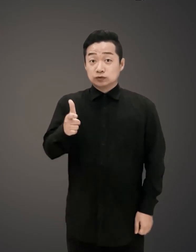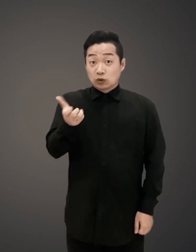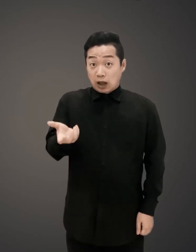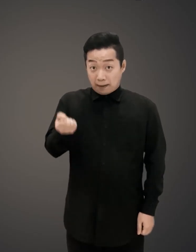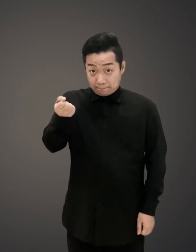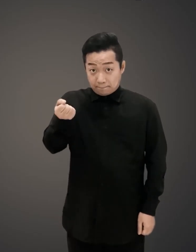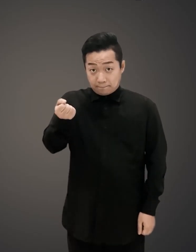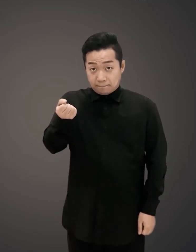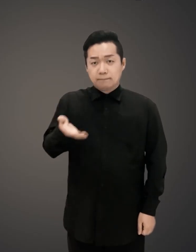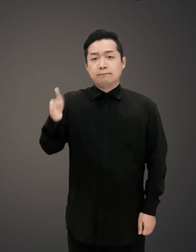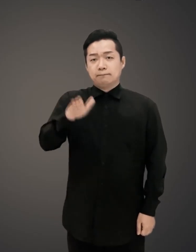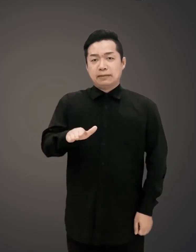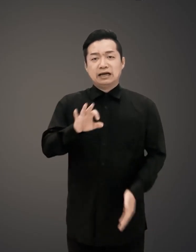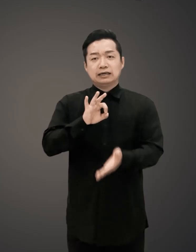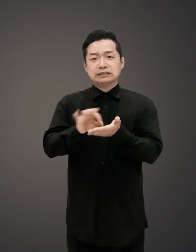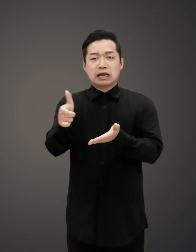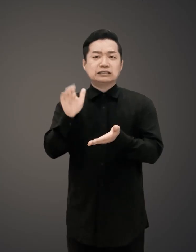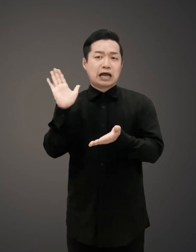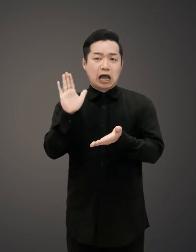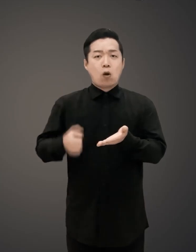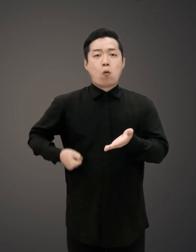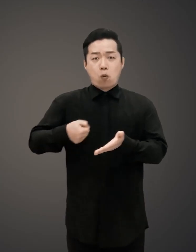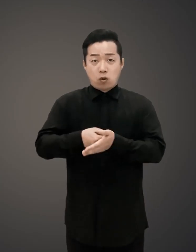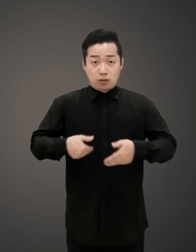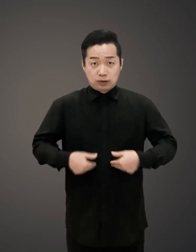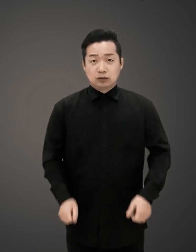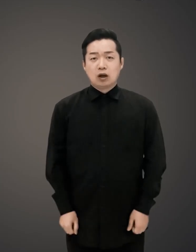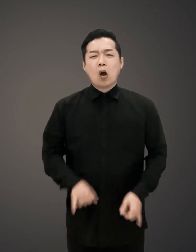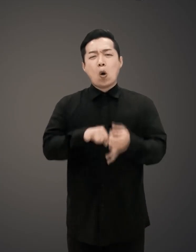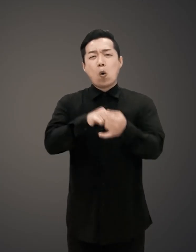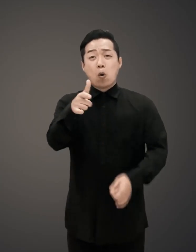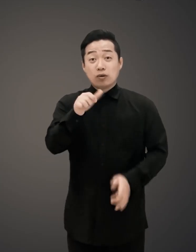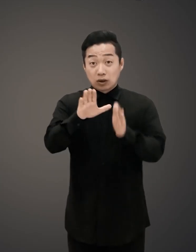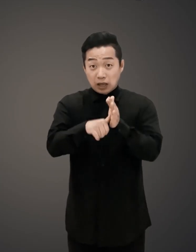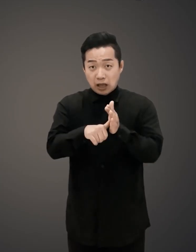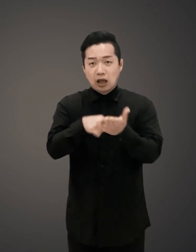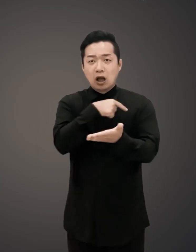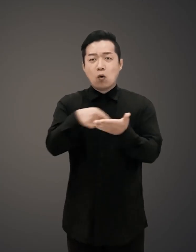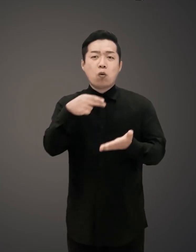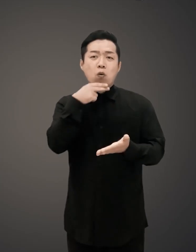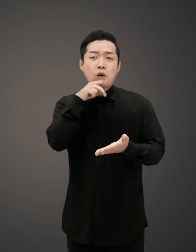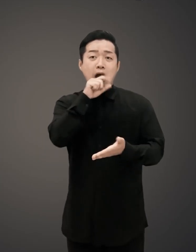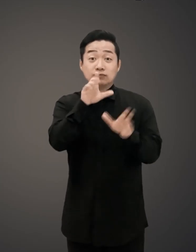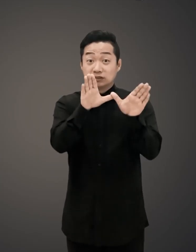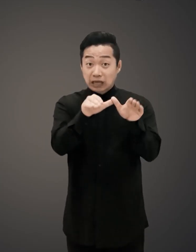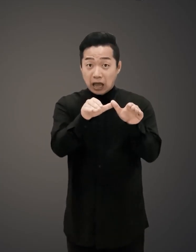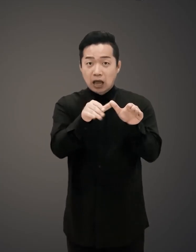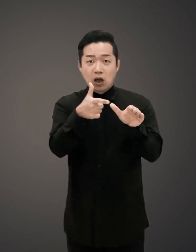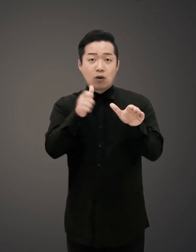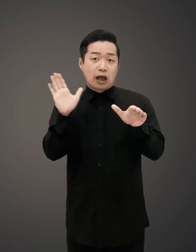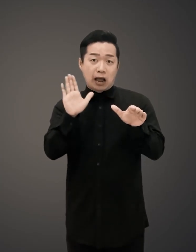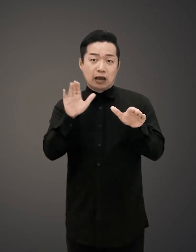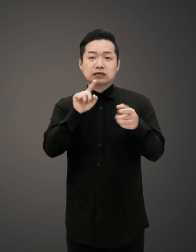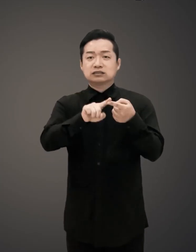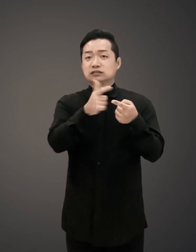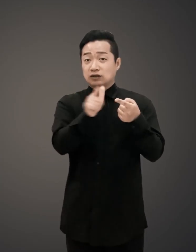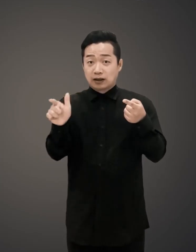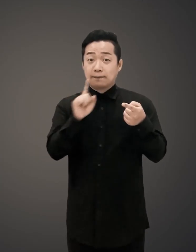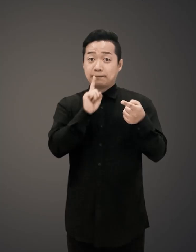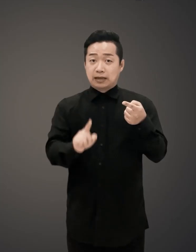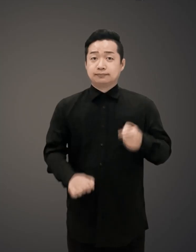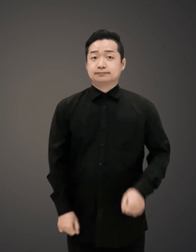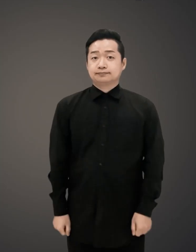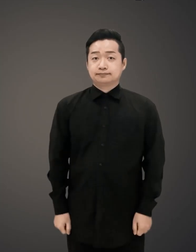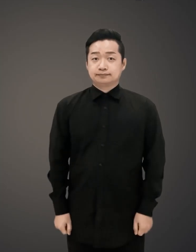총을 가지게 돼도 그것을 사용하지 않는 용기, 불가피하게 쏘게 되더라도 해가 되지 않은 앵무새는 절대 쏘지 않아야 된다는